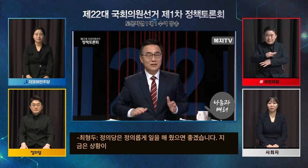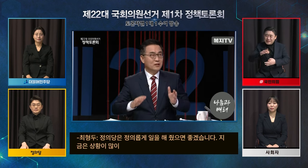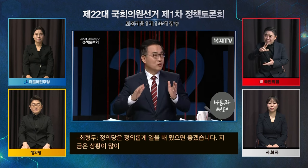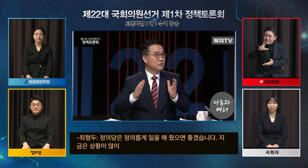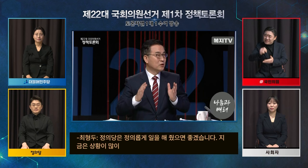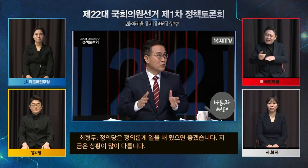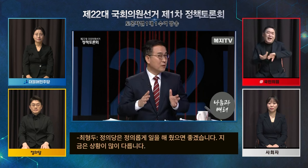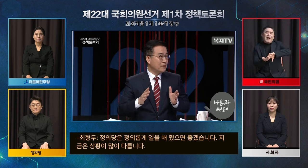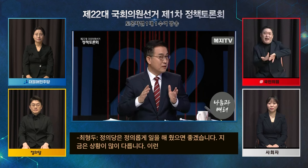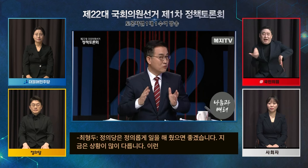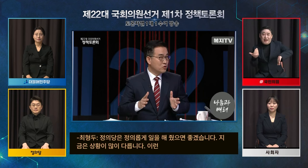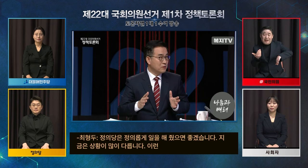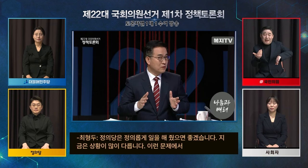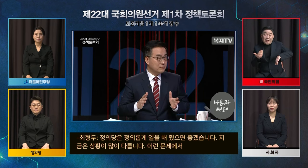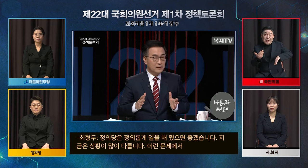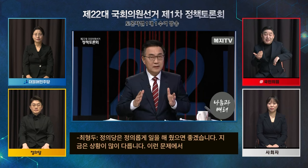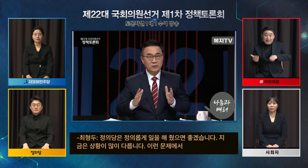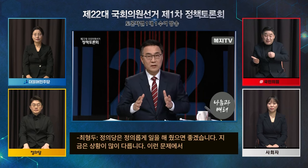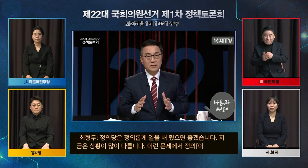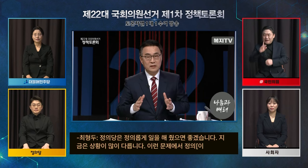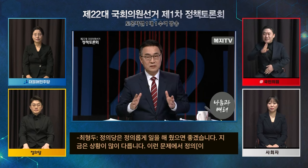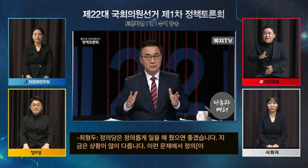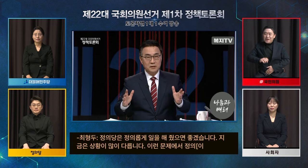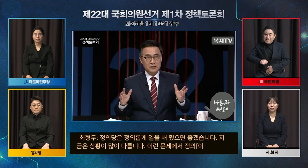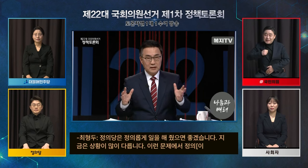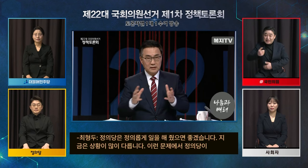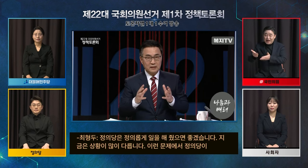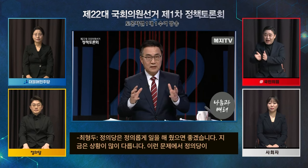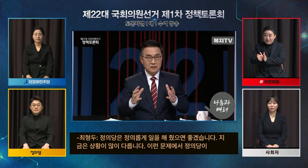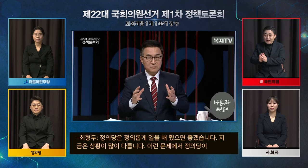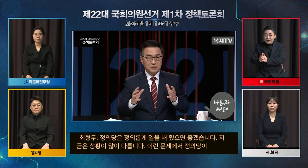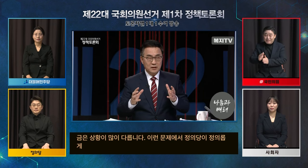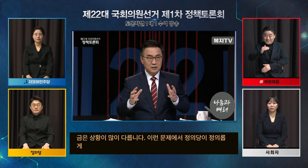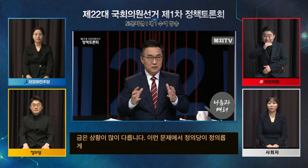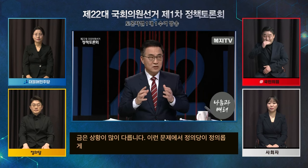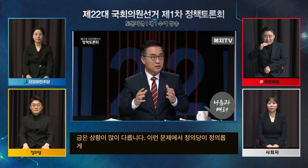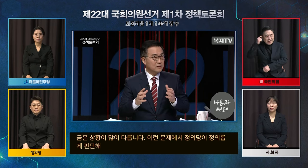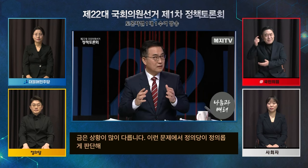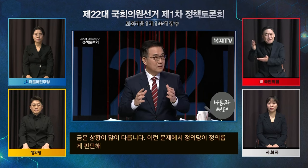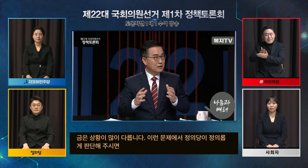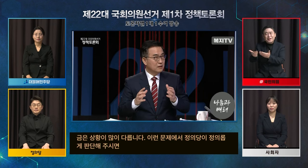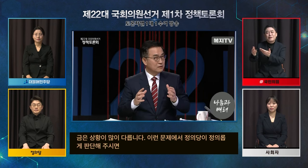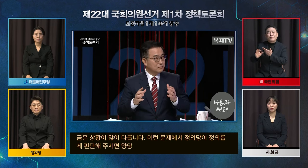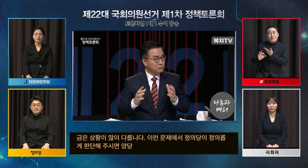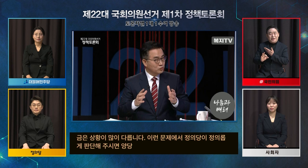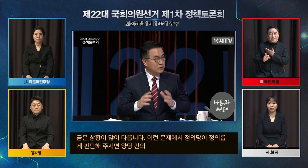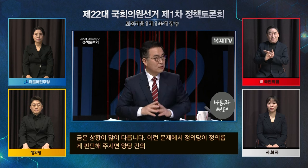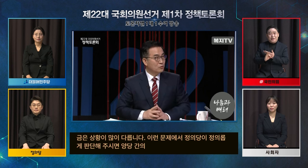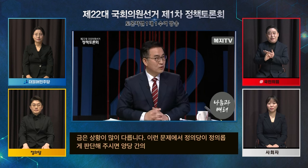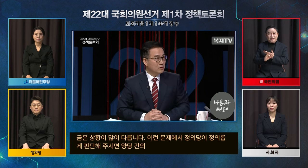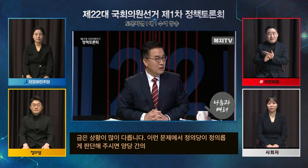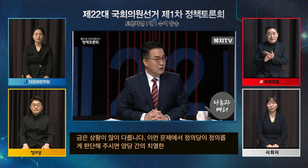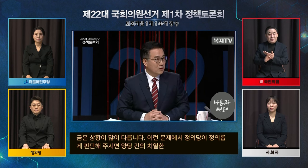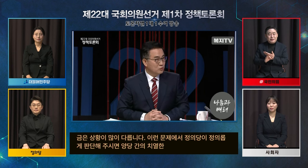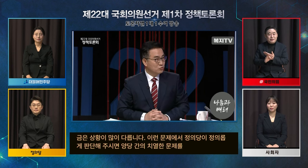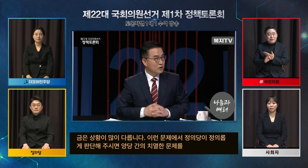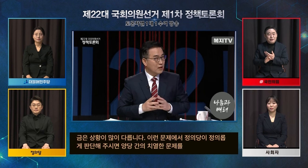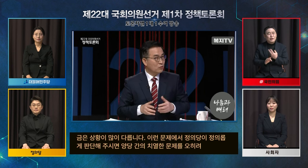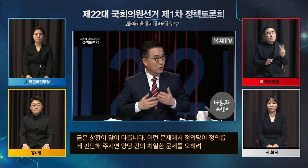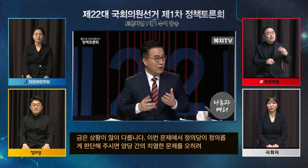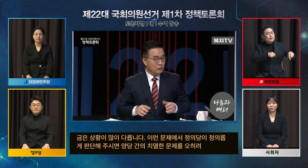정의당이 좀 정의롭게 판단해 주시면 굉장히 정말 양당 간의 지금 어떤 치열한 이런 문제를 오히려